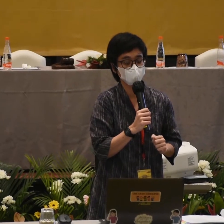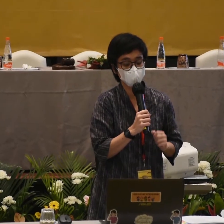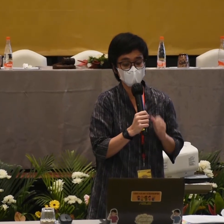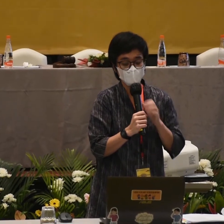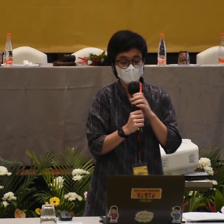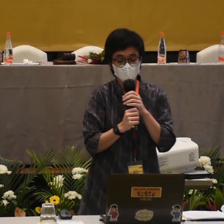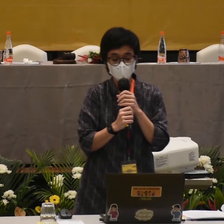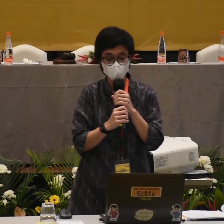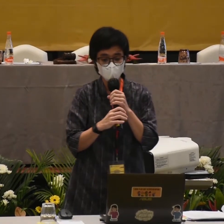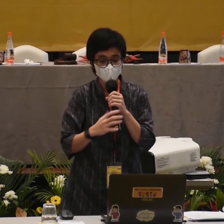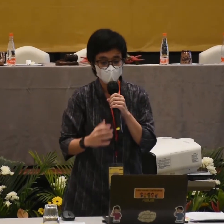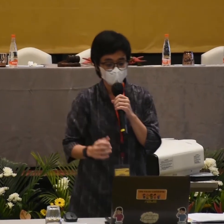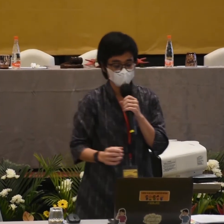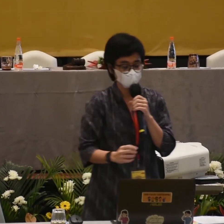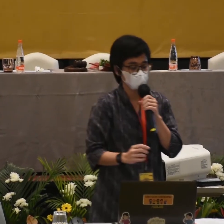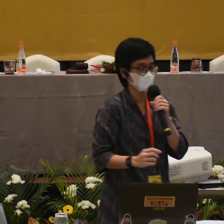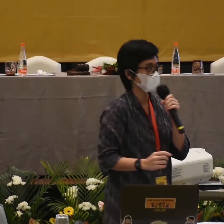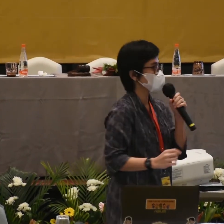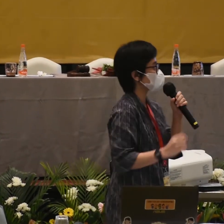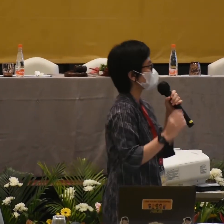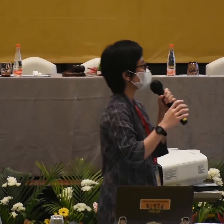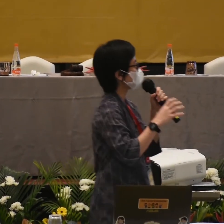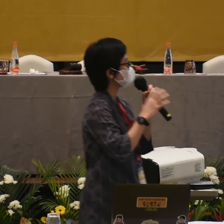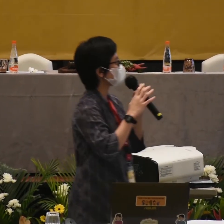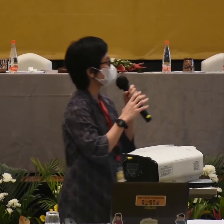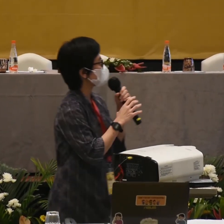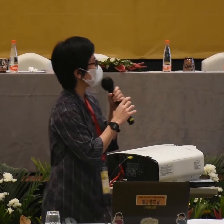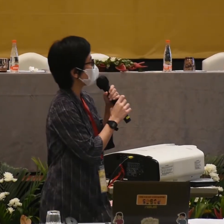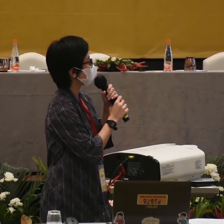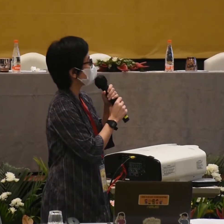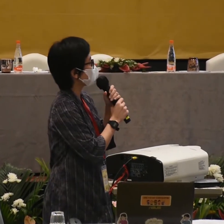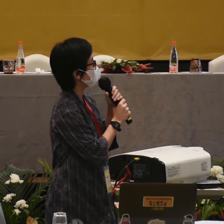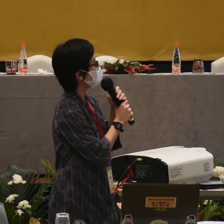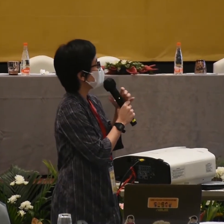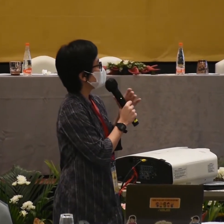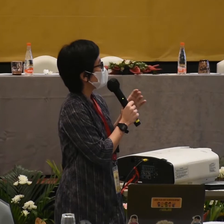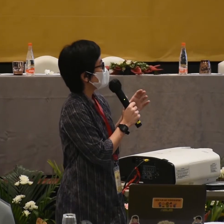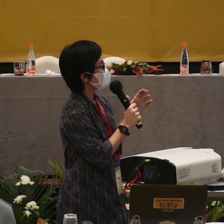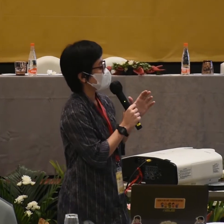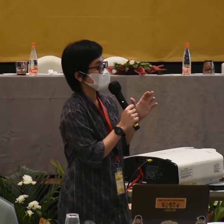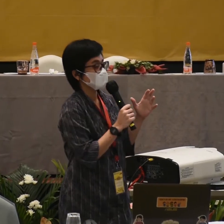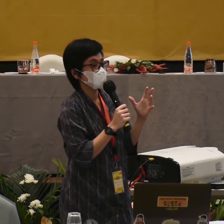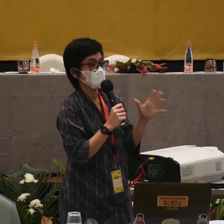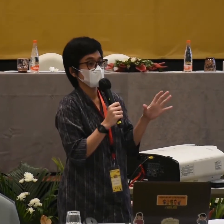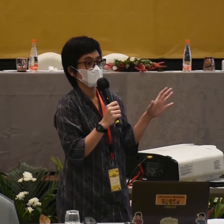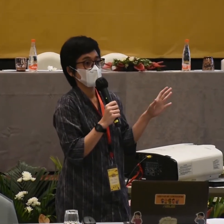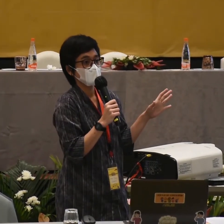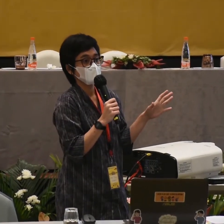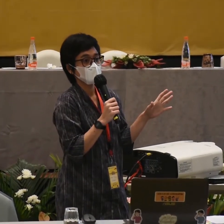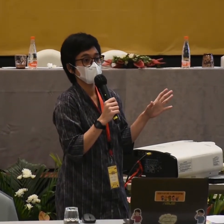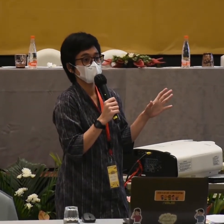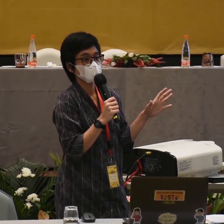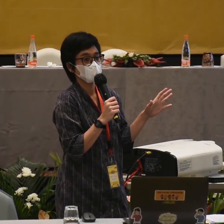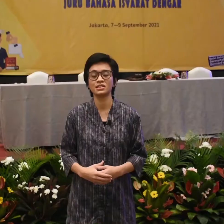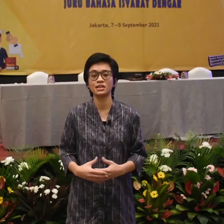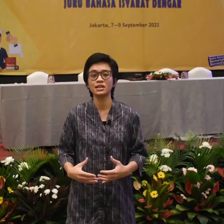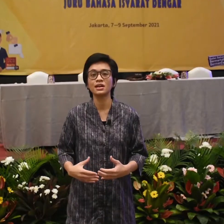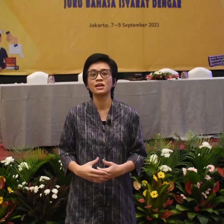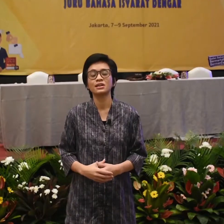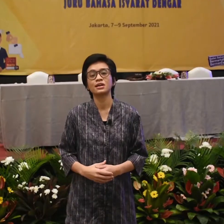pekerjaannya, karena memang tidak sedikit orang yang masih awam tentang keberadaan profesi ini. Dan